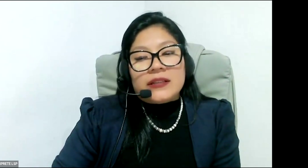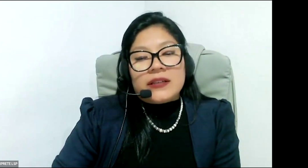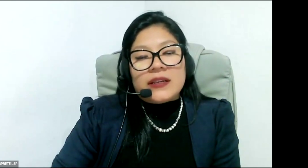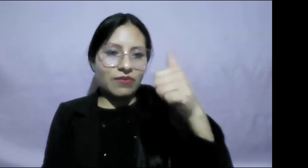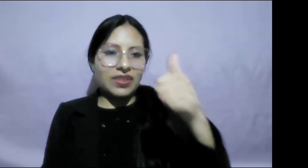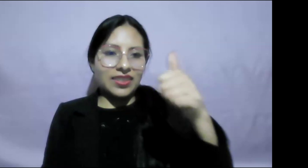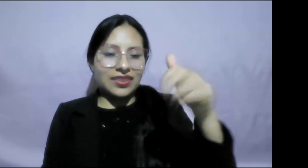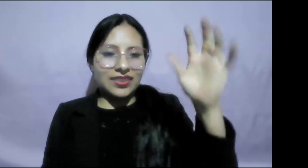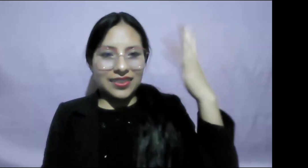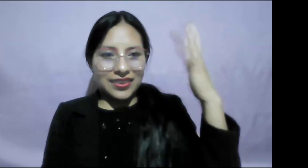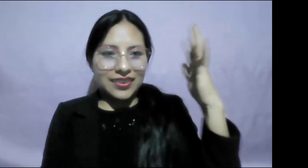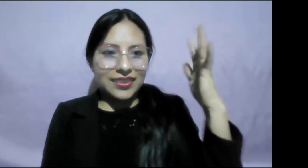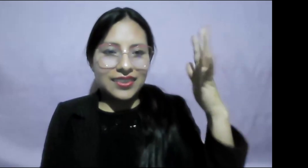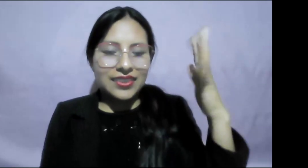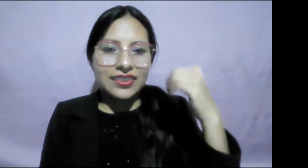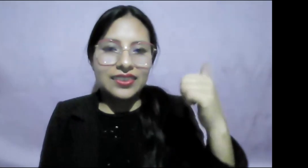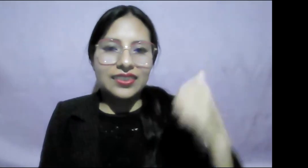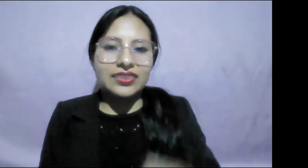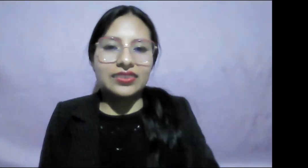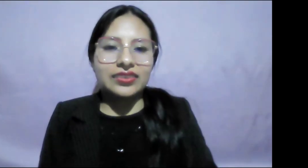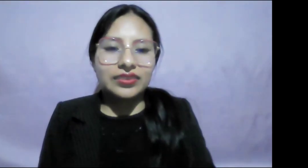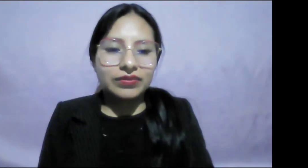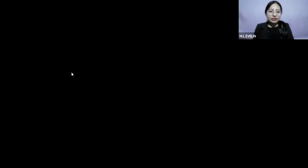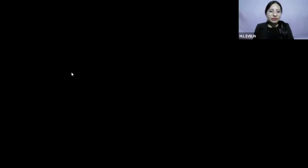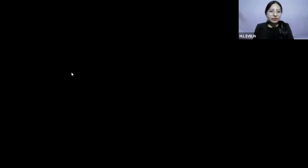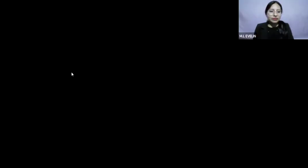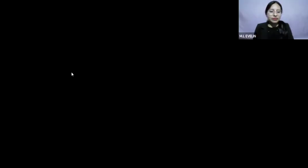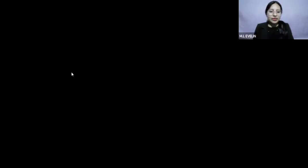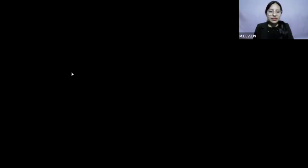Okay gracias Muy bien